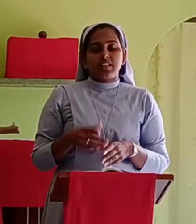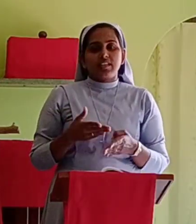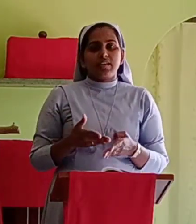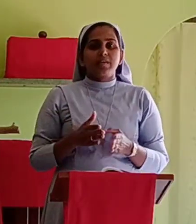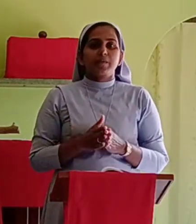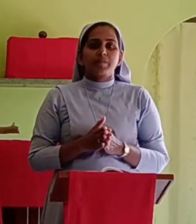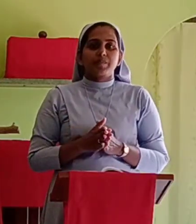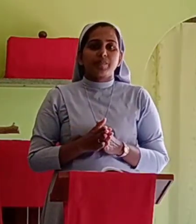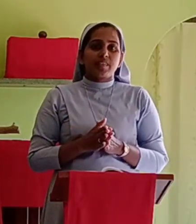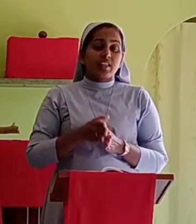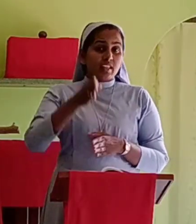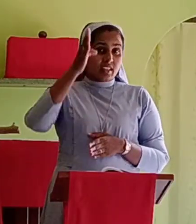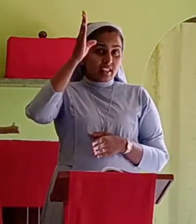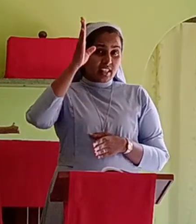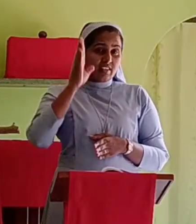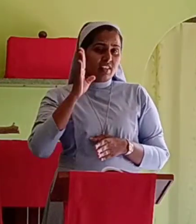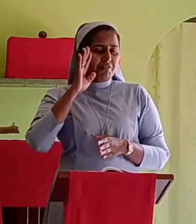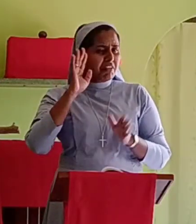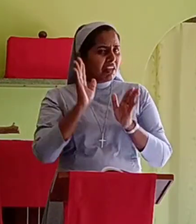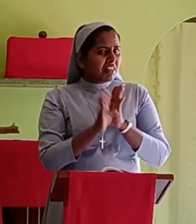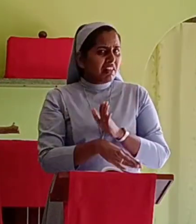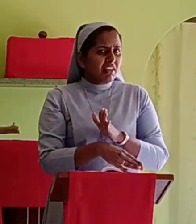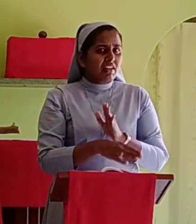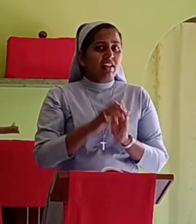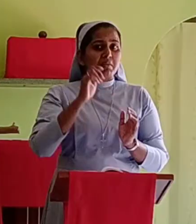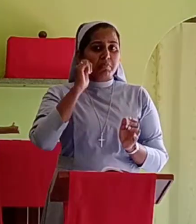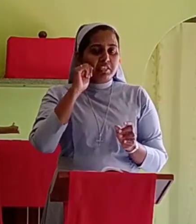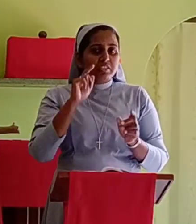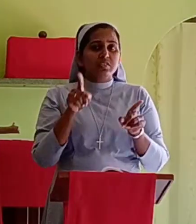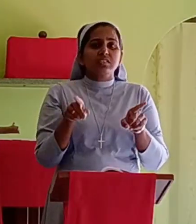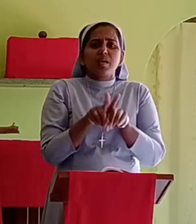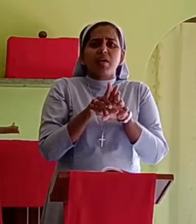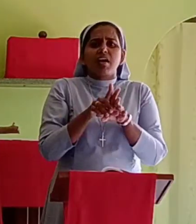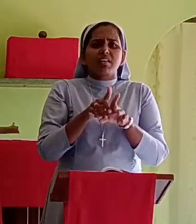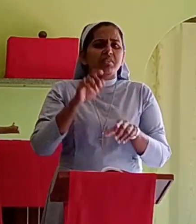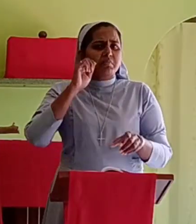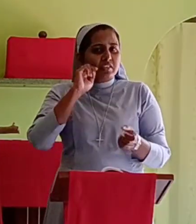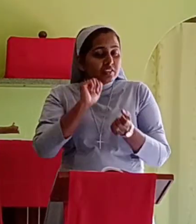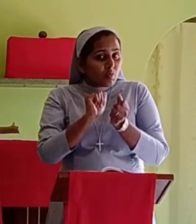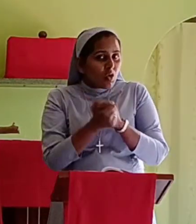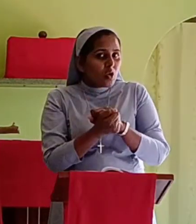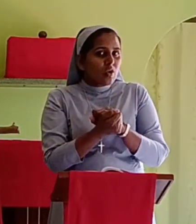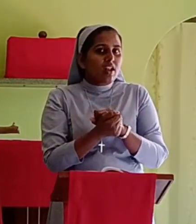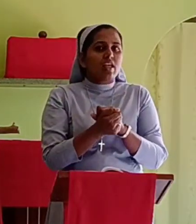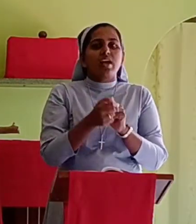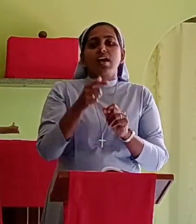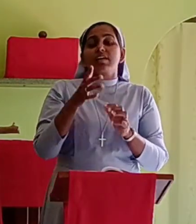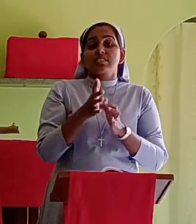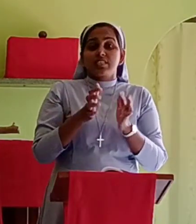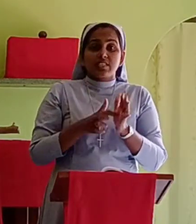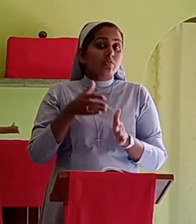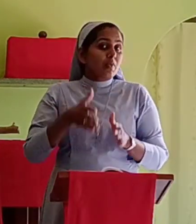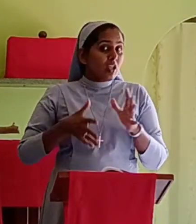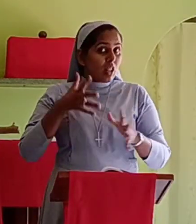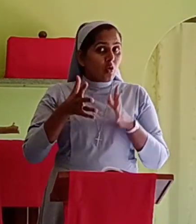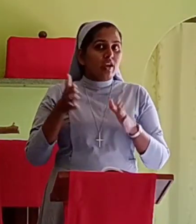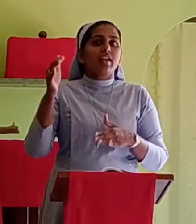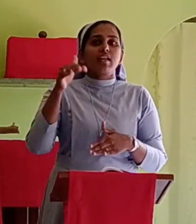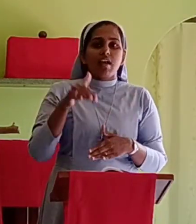දේවත්වය අතහැර මිනිසත් බවගෙන මෙලොවට පැමිණ මිනිස් සංහතියම පාපයෙන් ගලව ගන්නට ජේසුස්